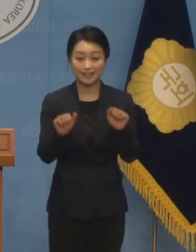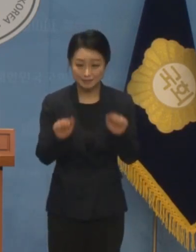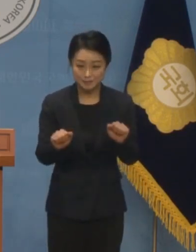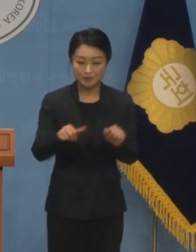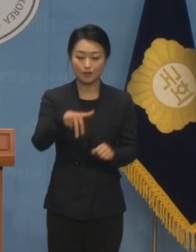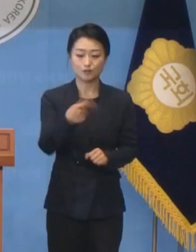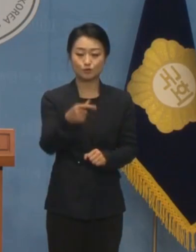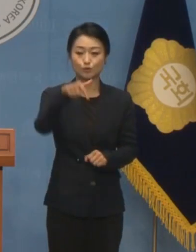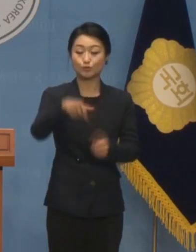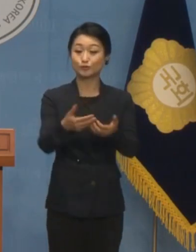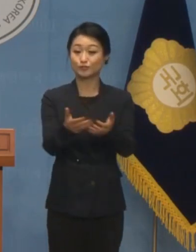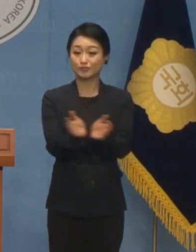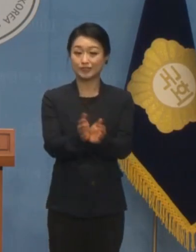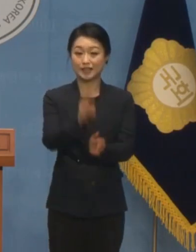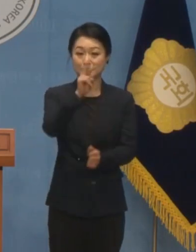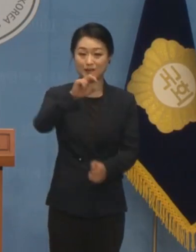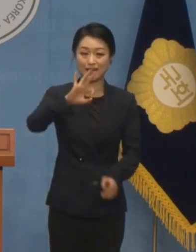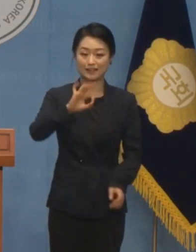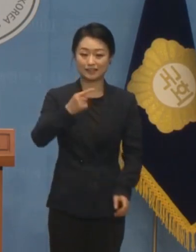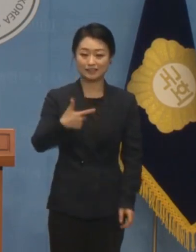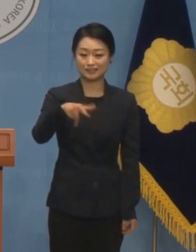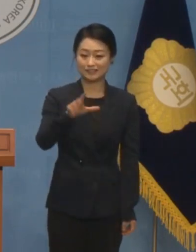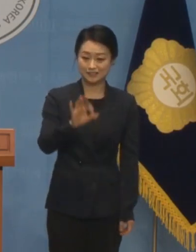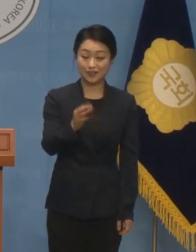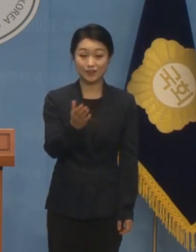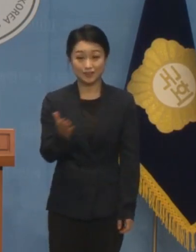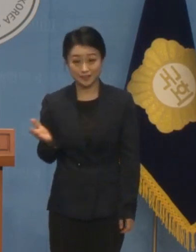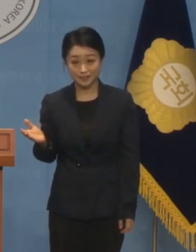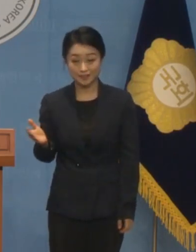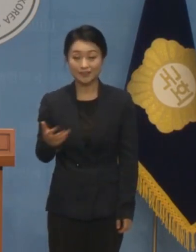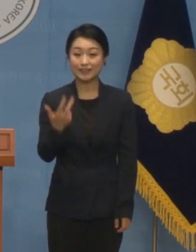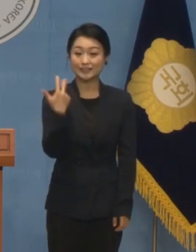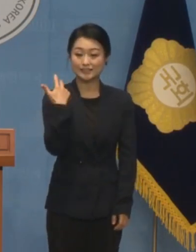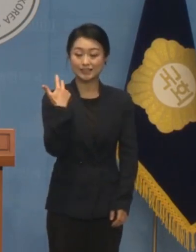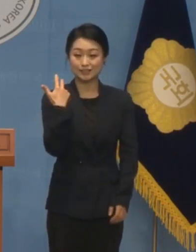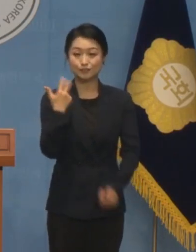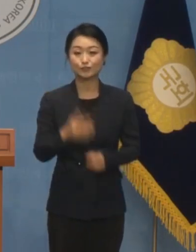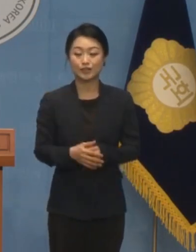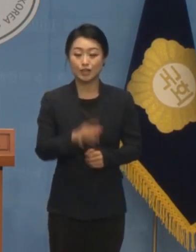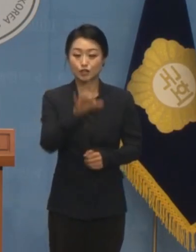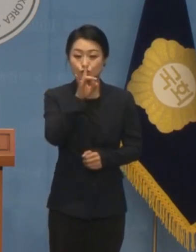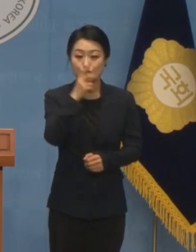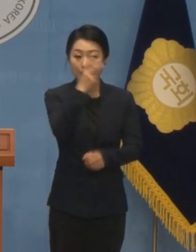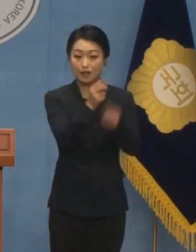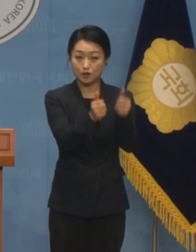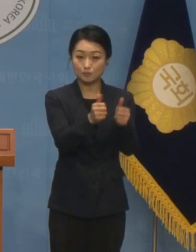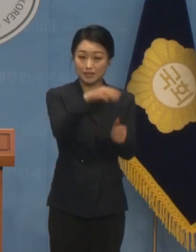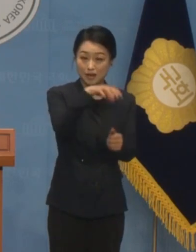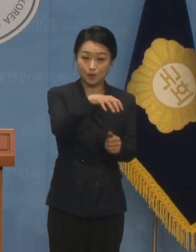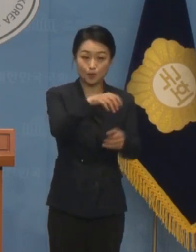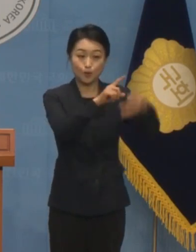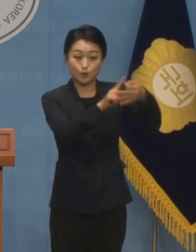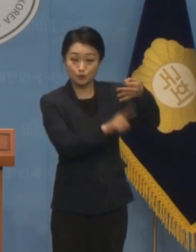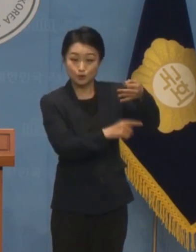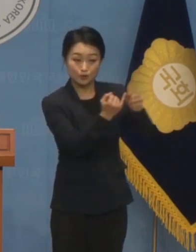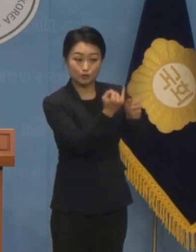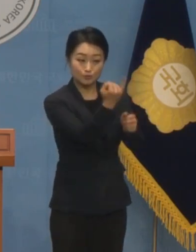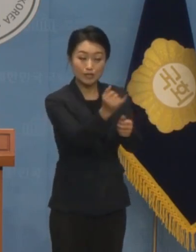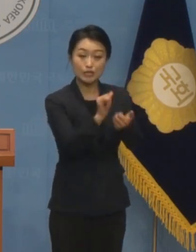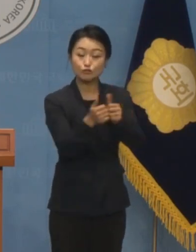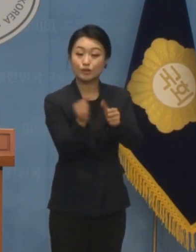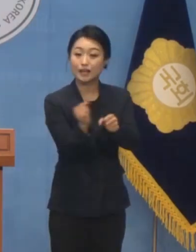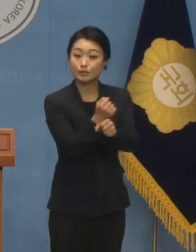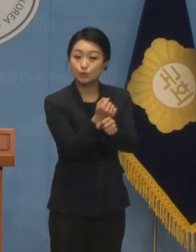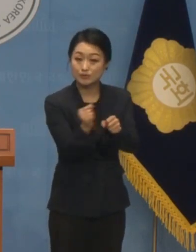안녕하십니까. 조국혁신당 박은정입니다. 지난 주말 서울중앙지검은 김건희 여사의 도이치모터스